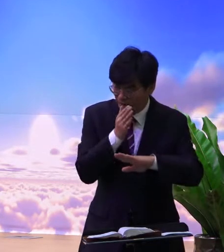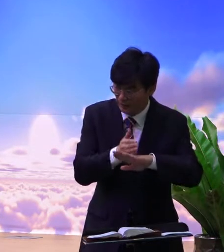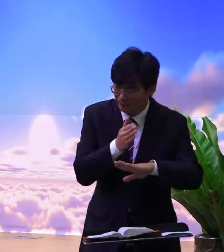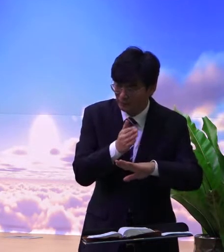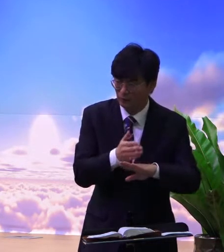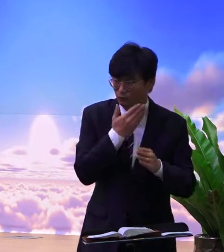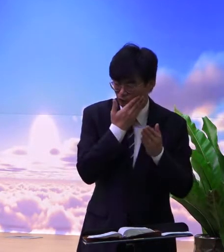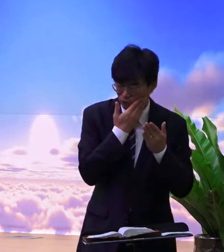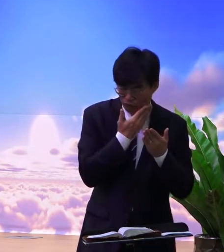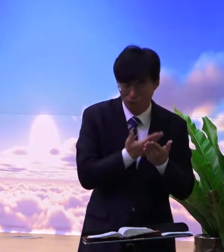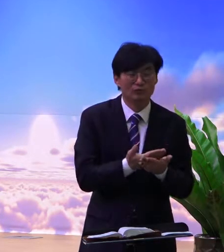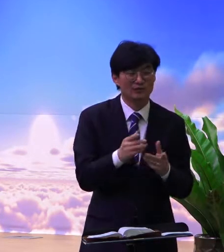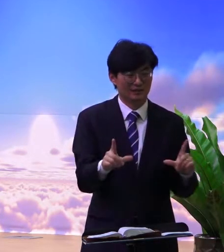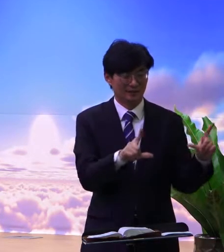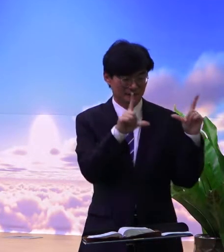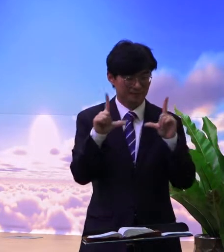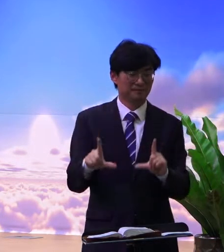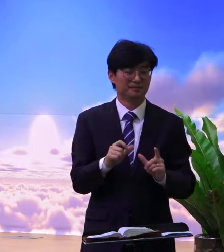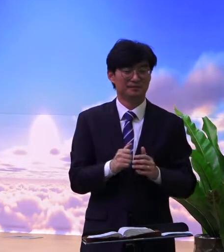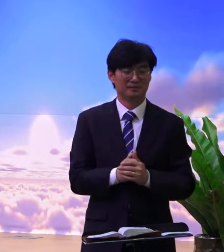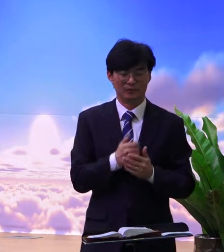우리에게 알려주시는 것입니다.